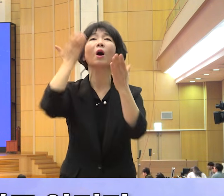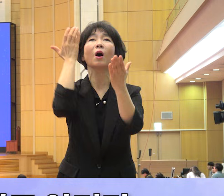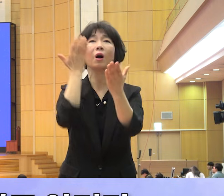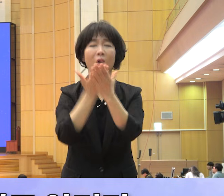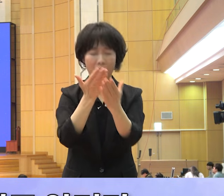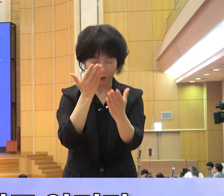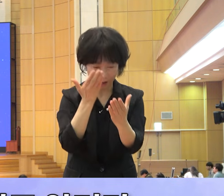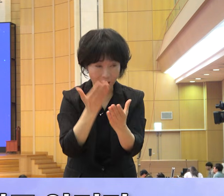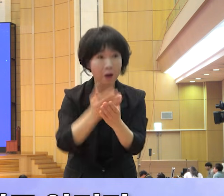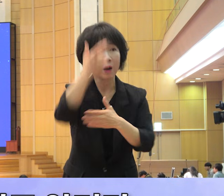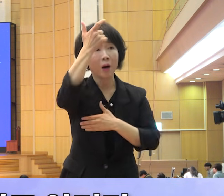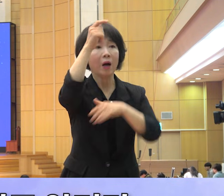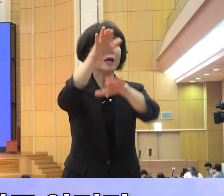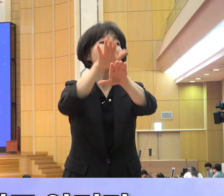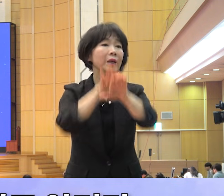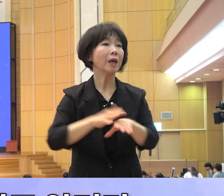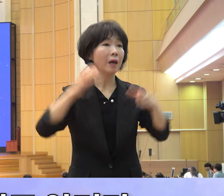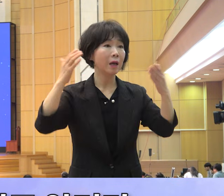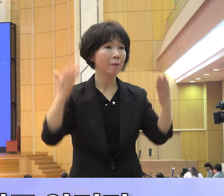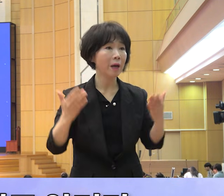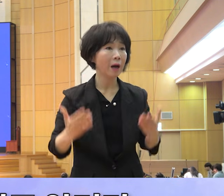다스리소서.